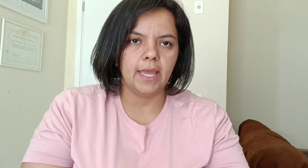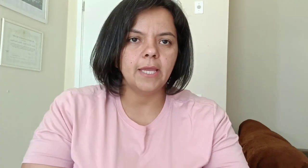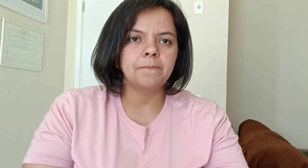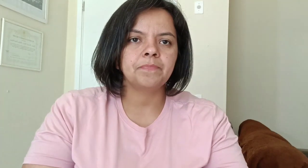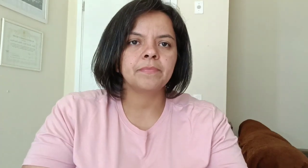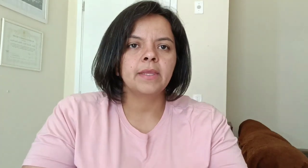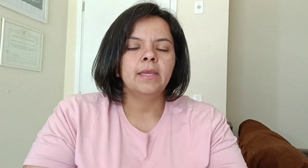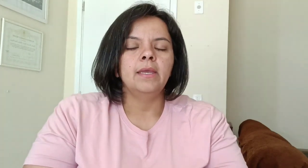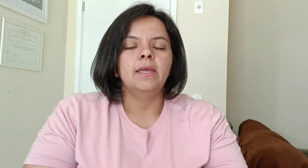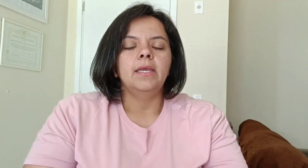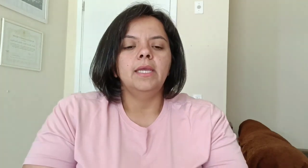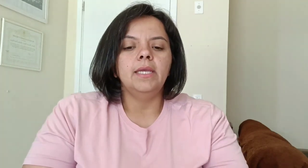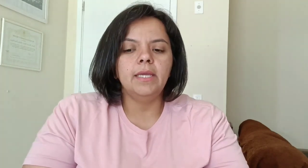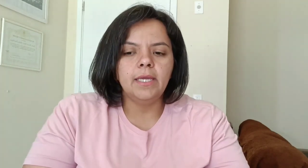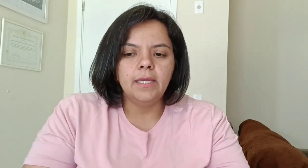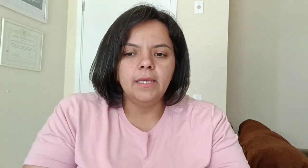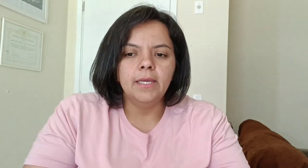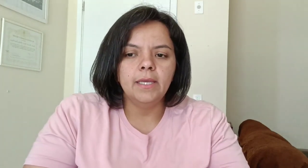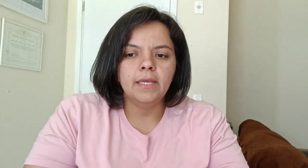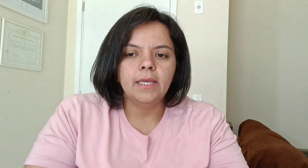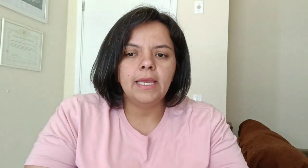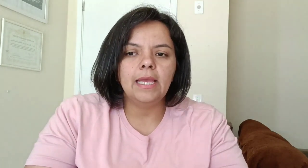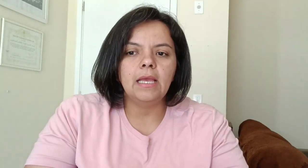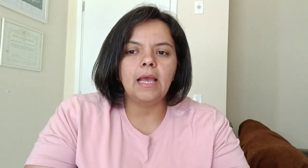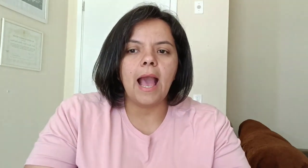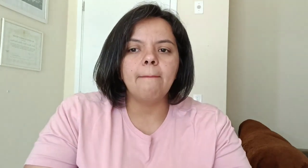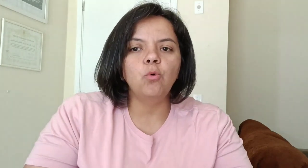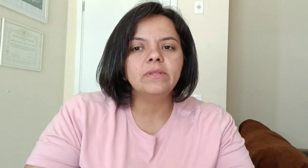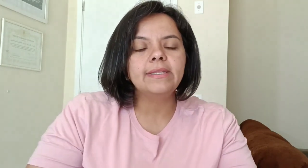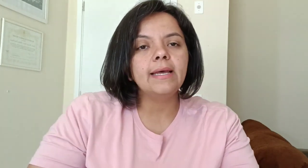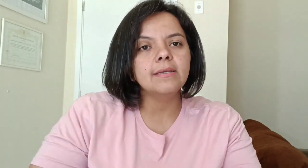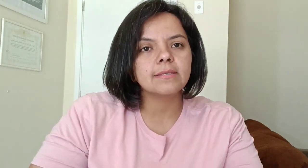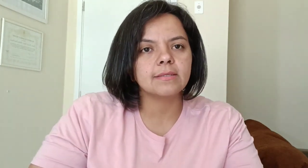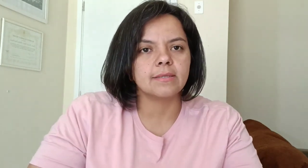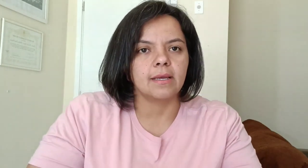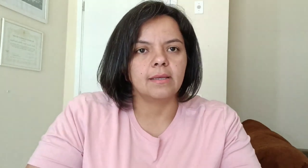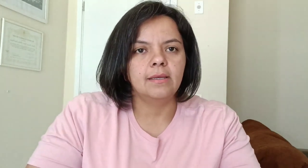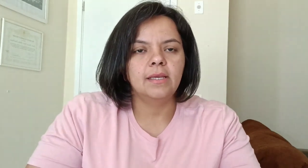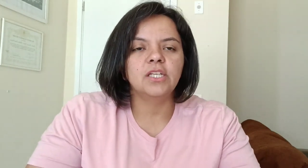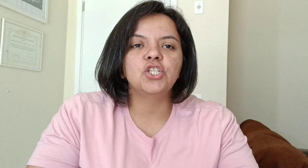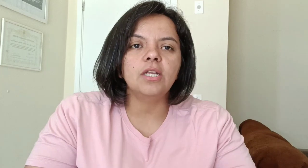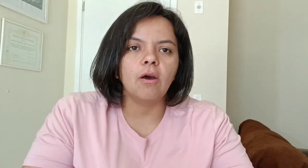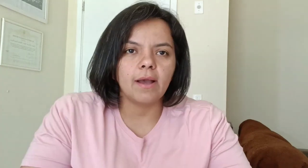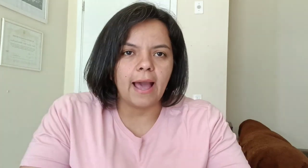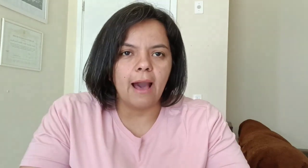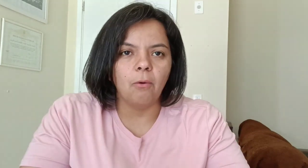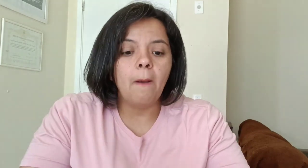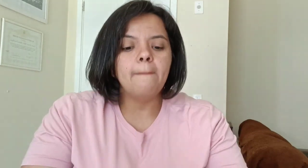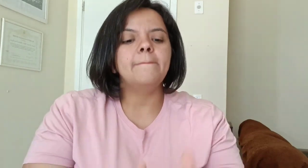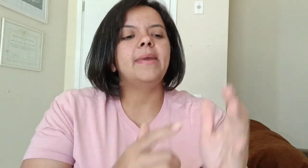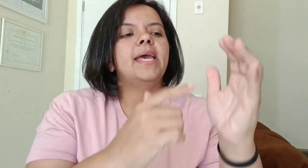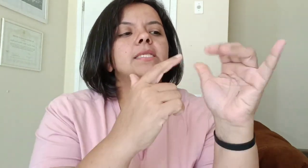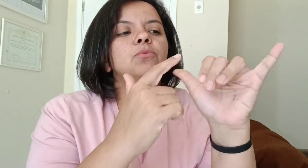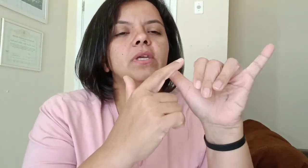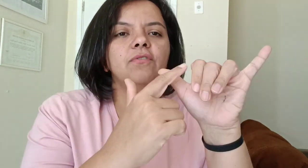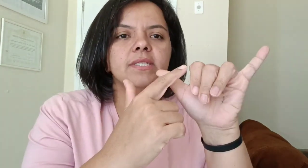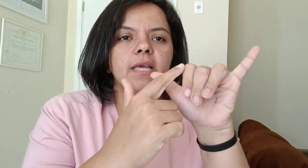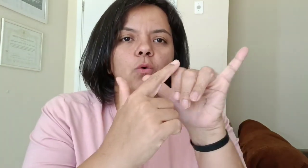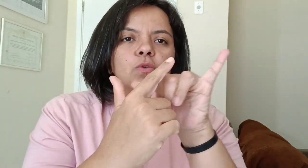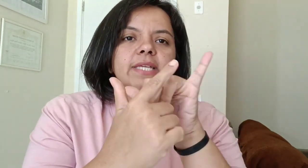ok? E a mudança de local, mesmo que você use